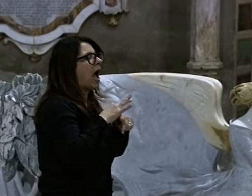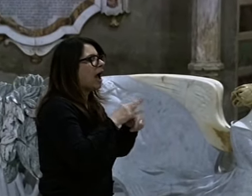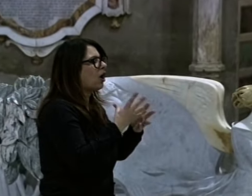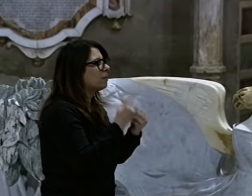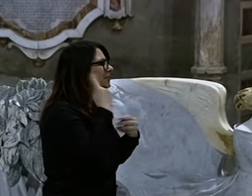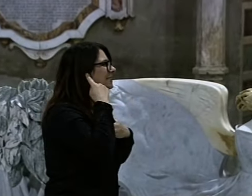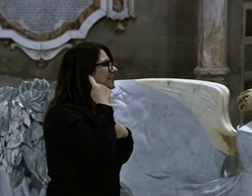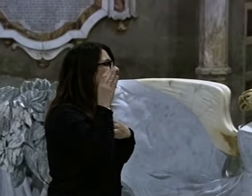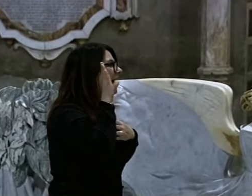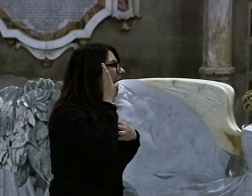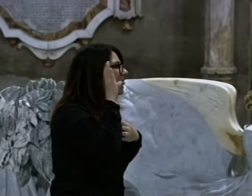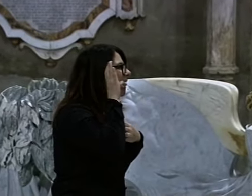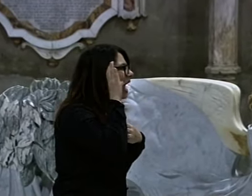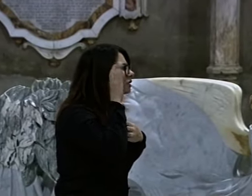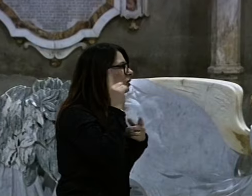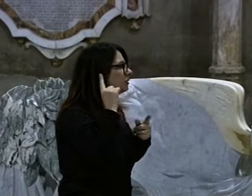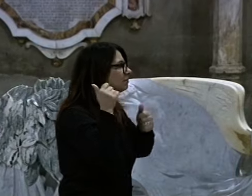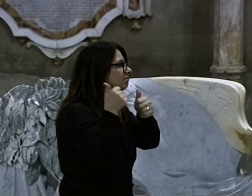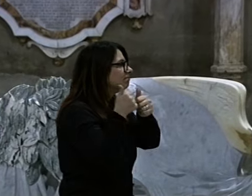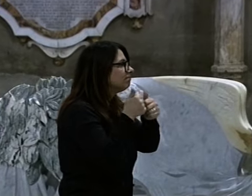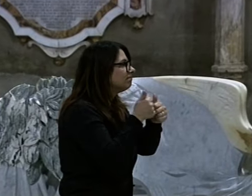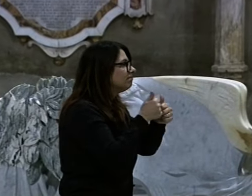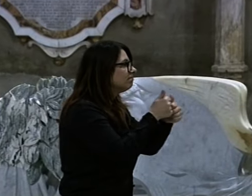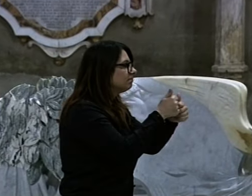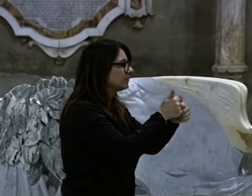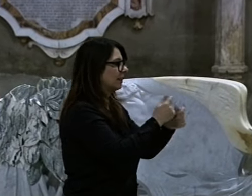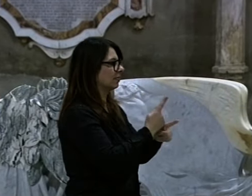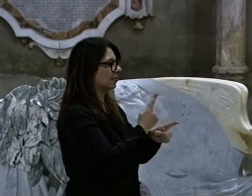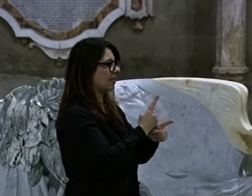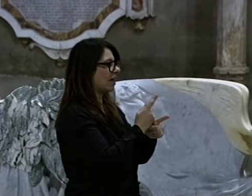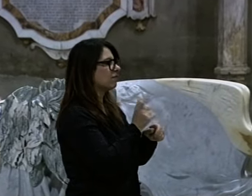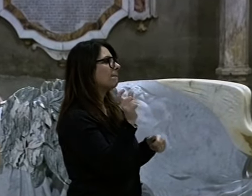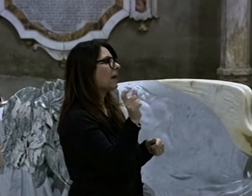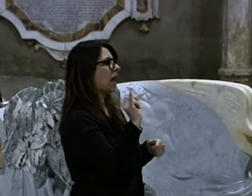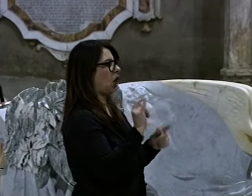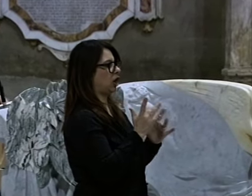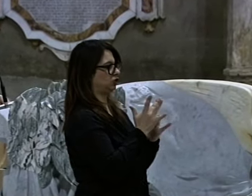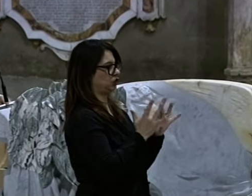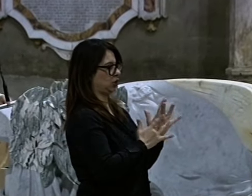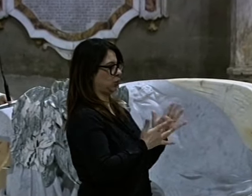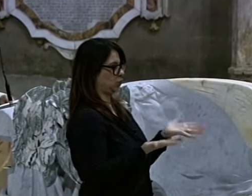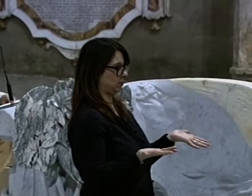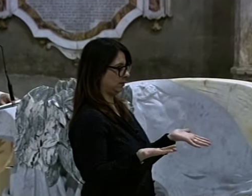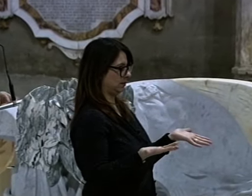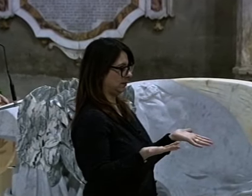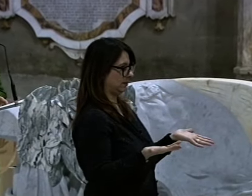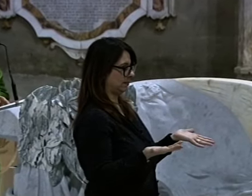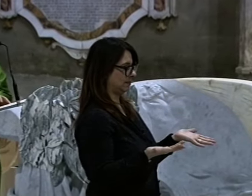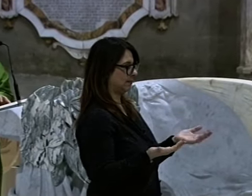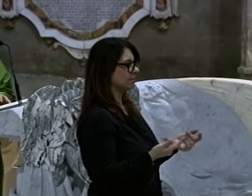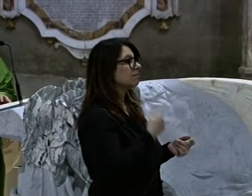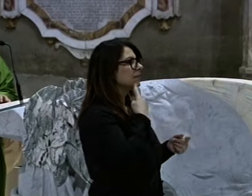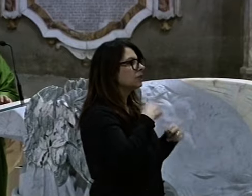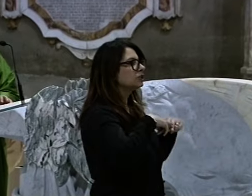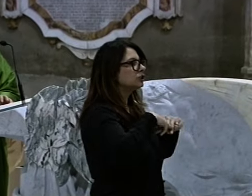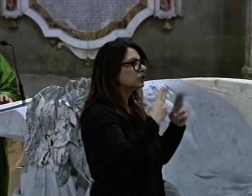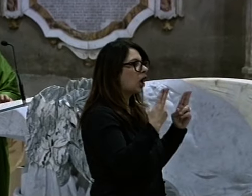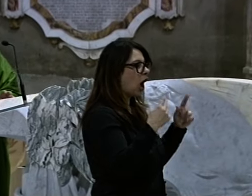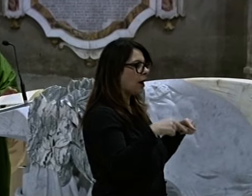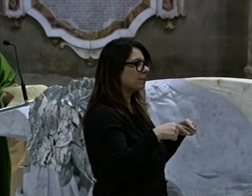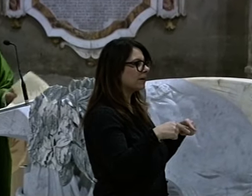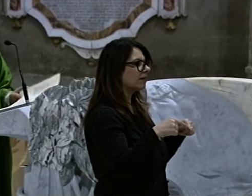sentire davvero, impara ad ascoltare davvero la parola del Signore. E scopriamo nel